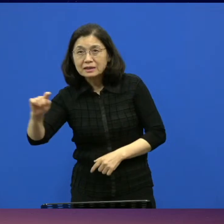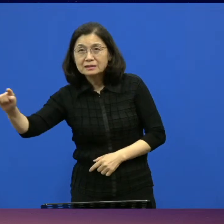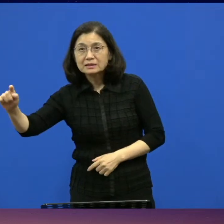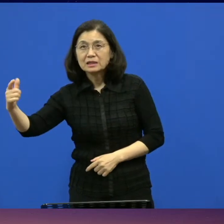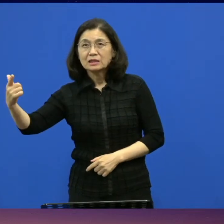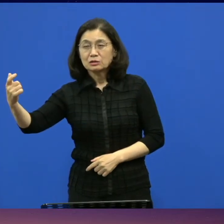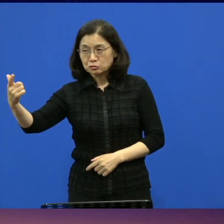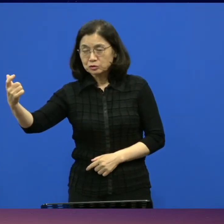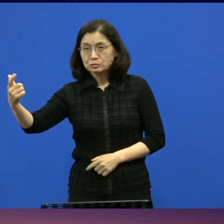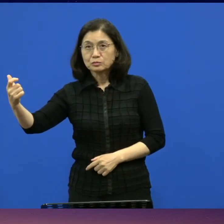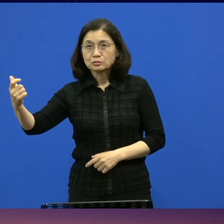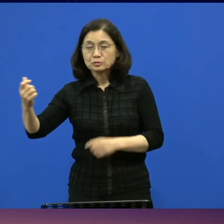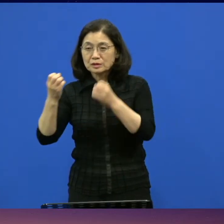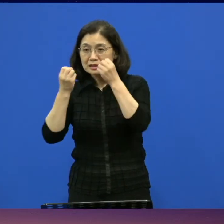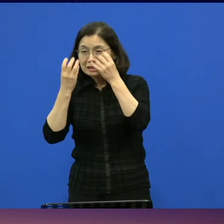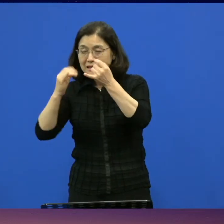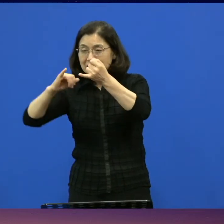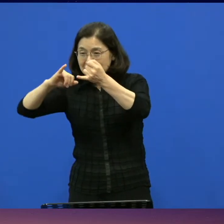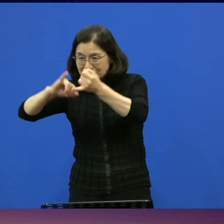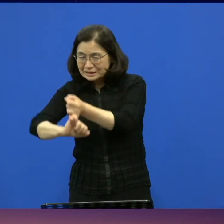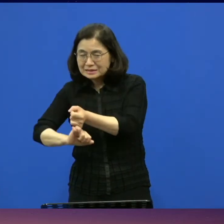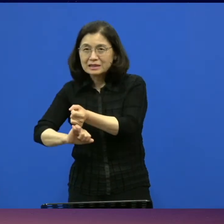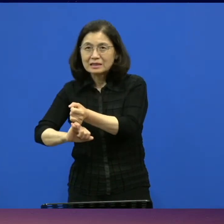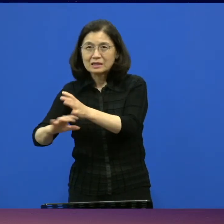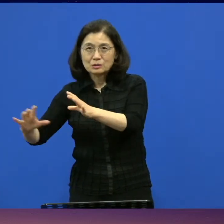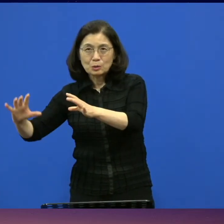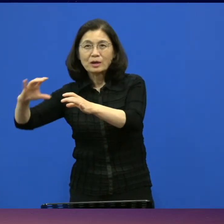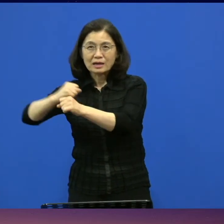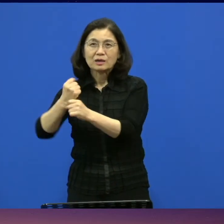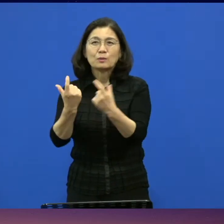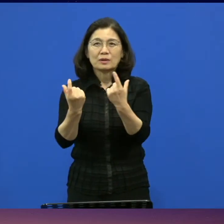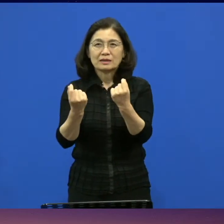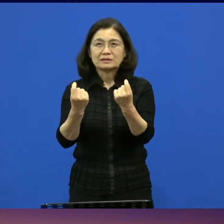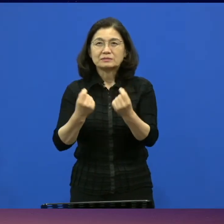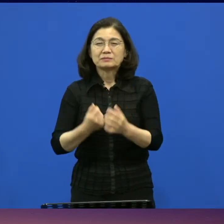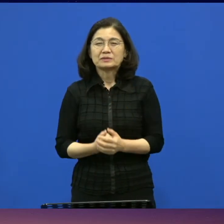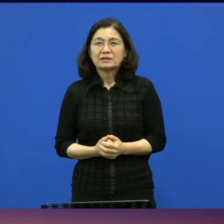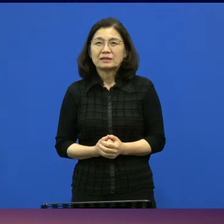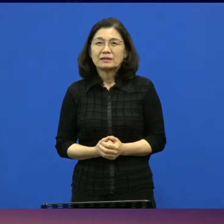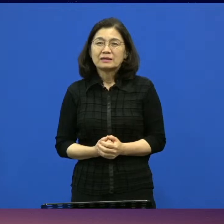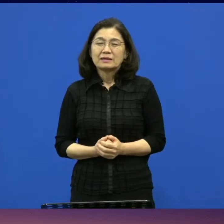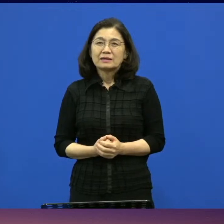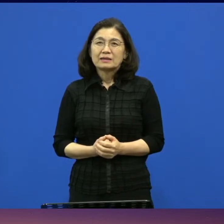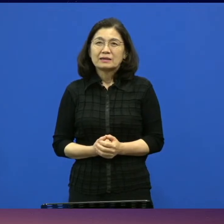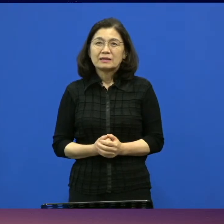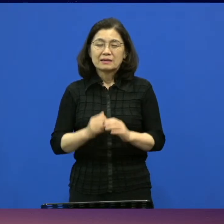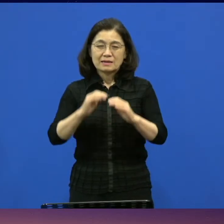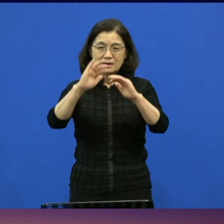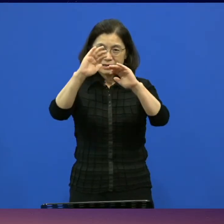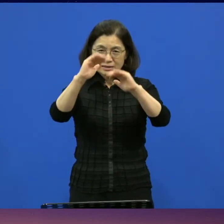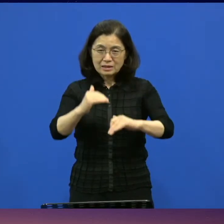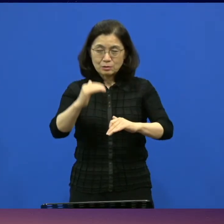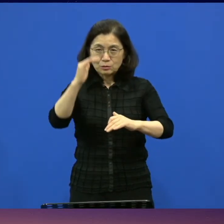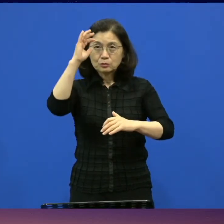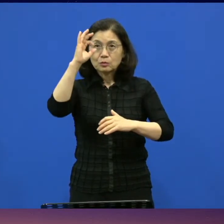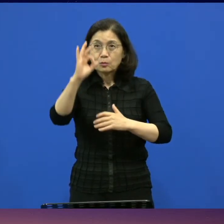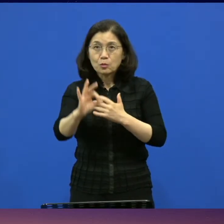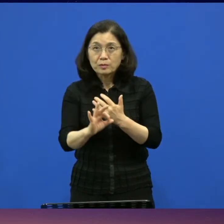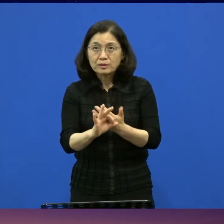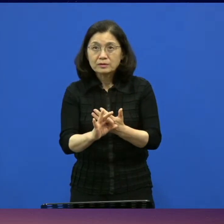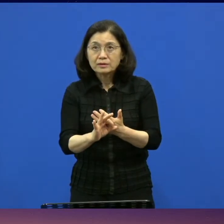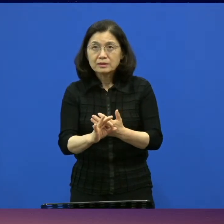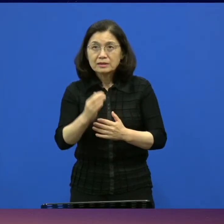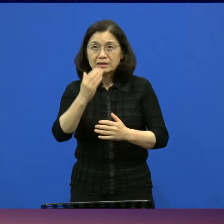66장까지는 신약이 66권이잖아요. 신약이 성경이 내용도 앞부분은 굉장히 심판,